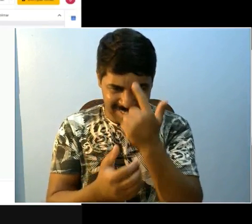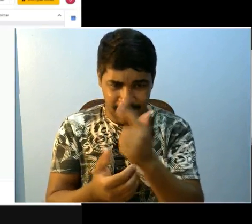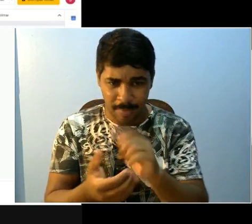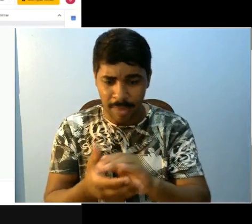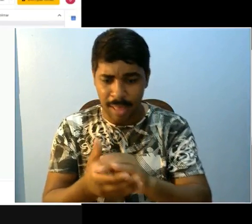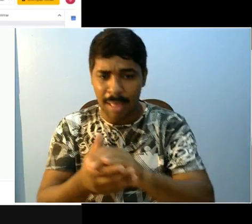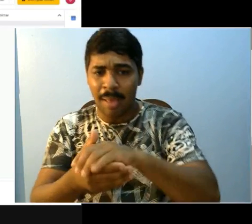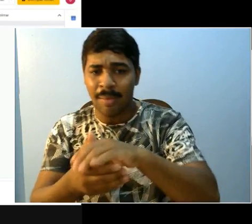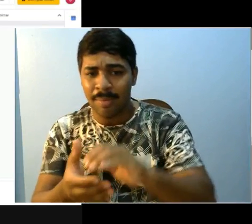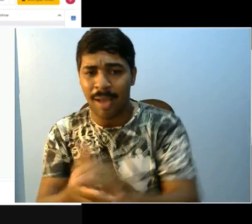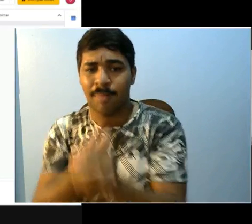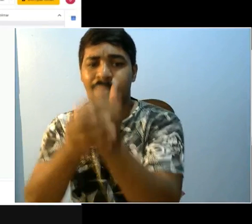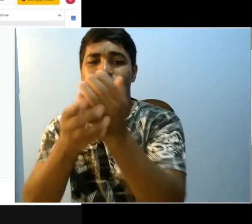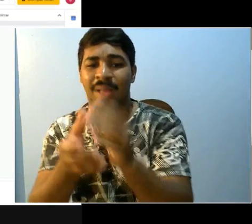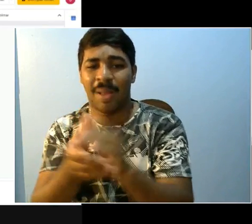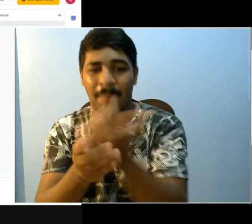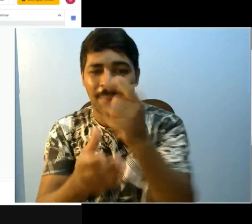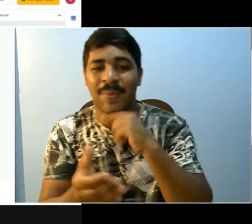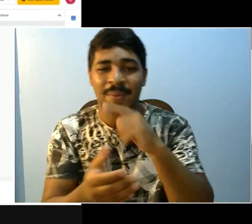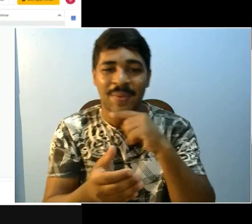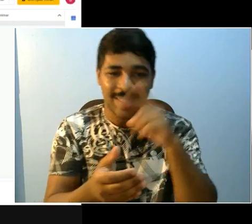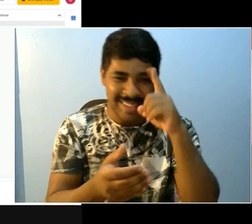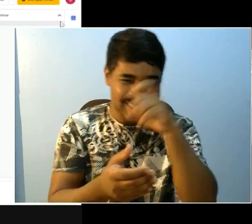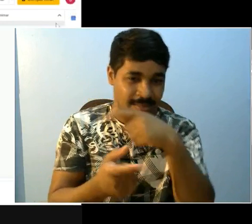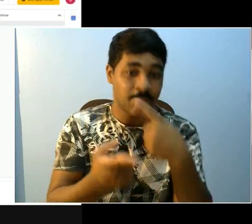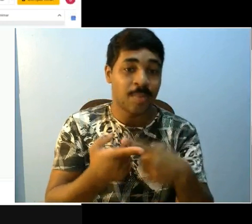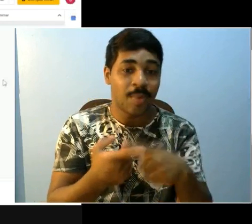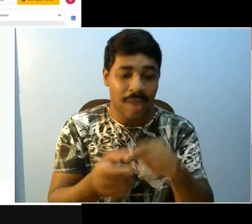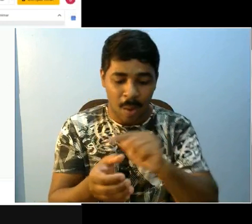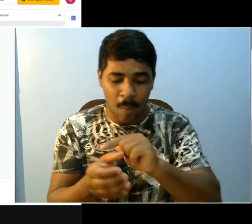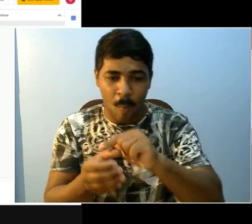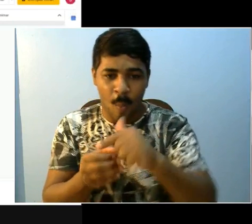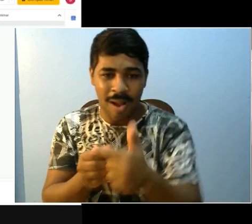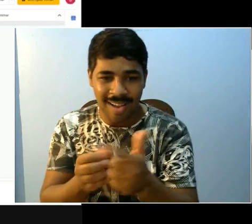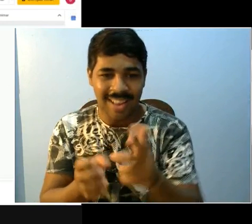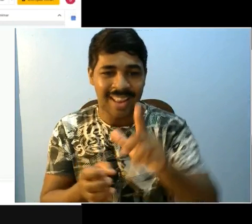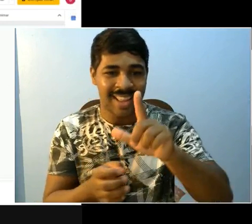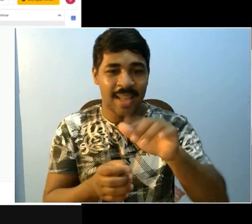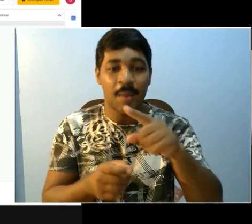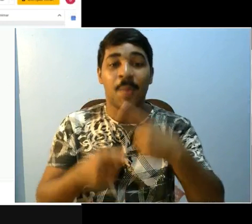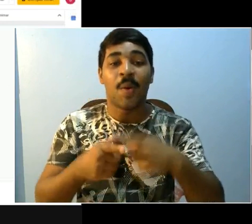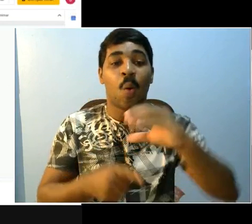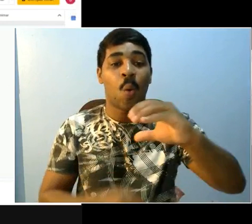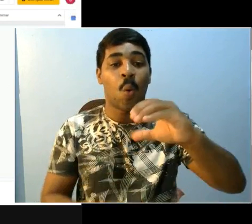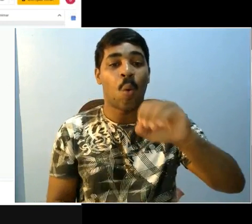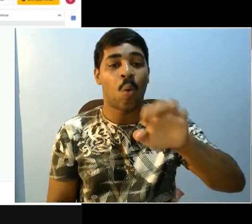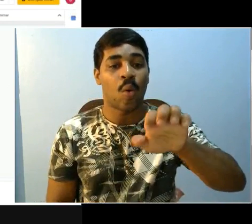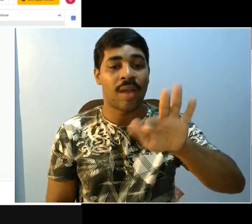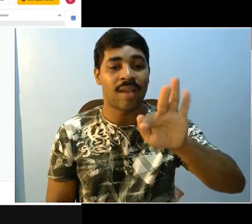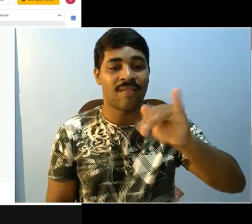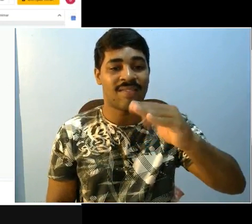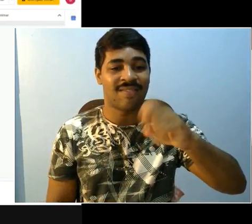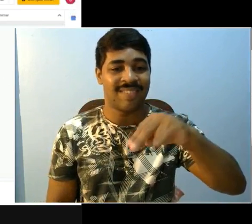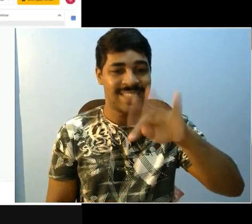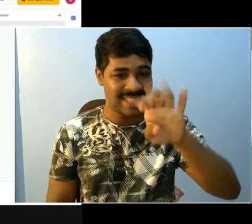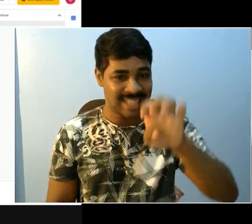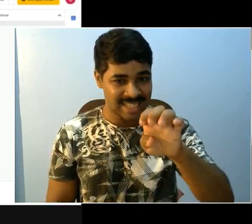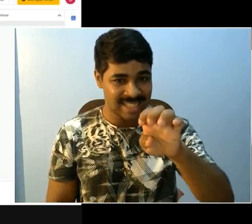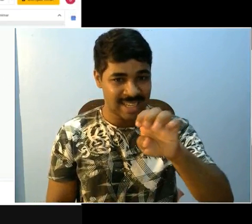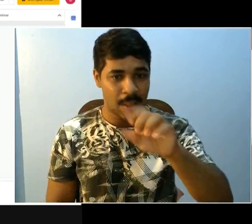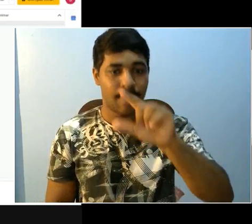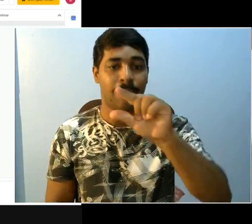ele molhado, ele é liso. Tá? Então, assim, quanto mais liso for a superfície,